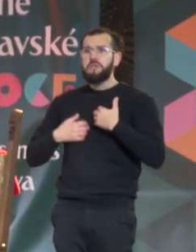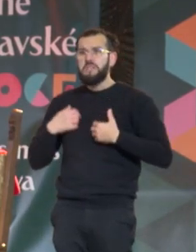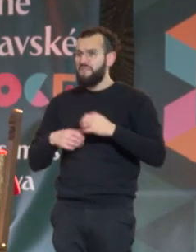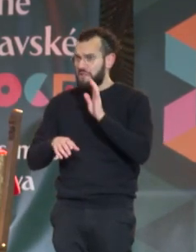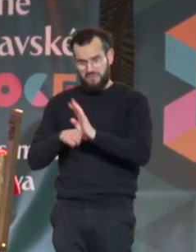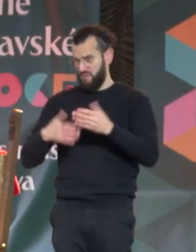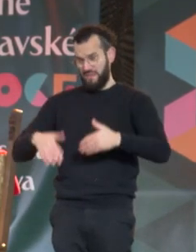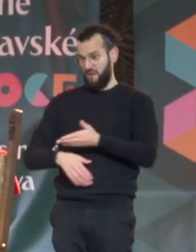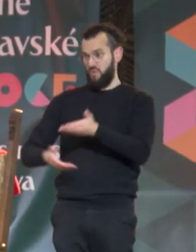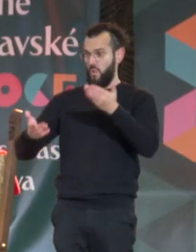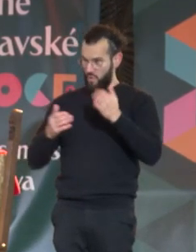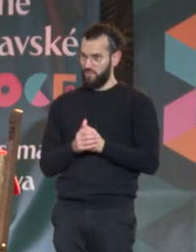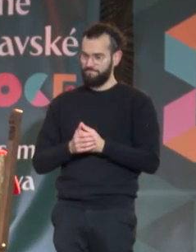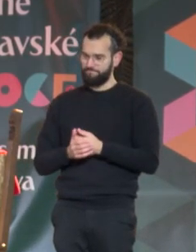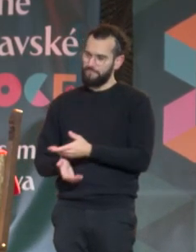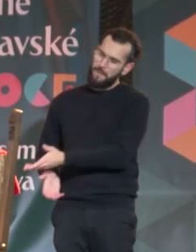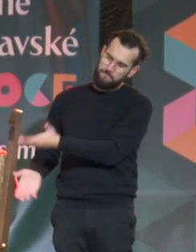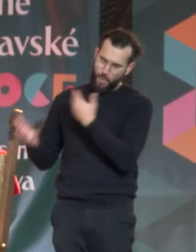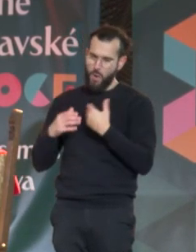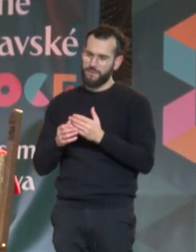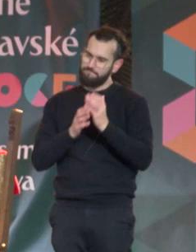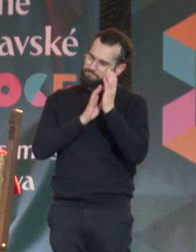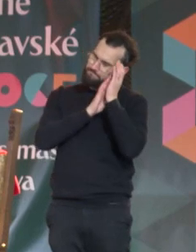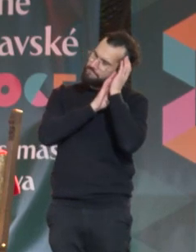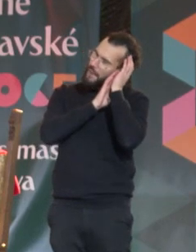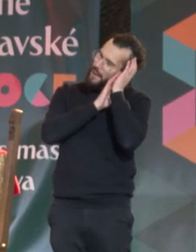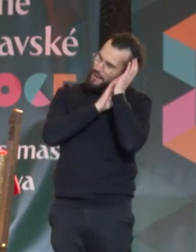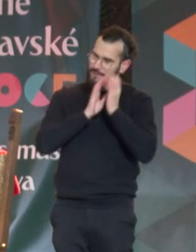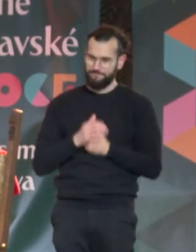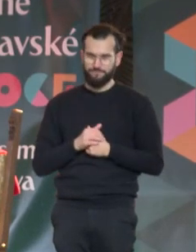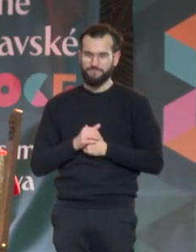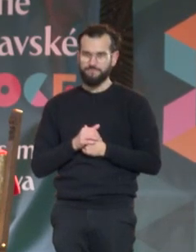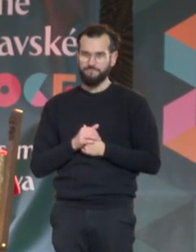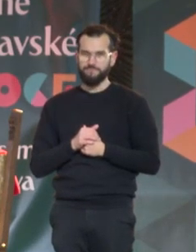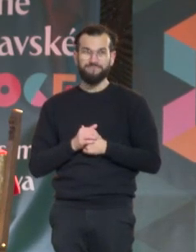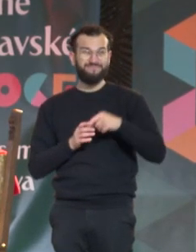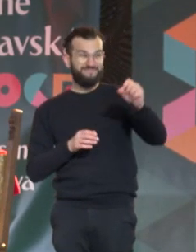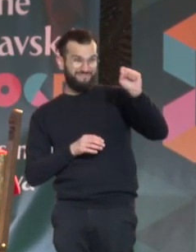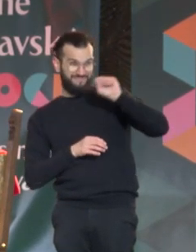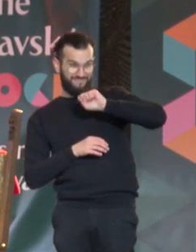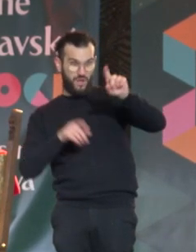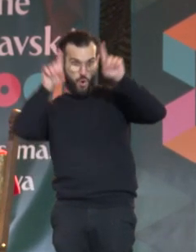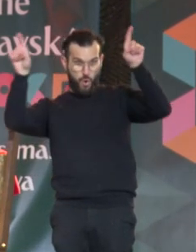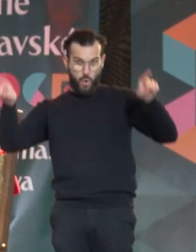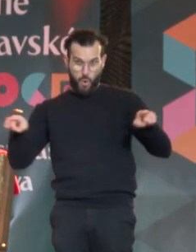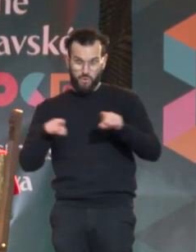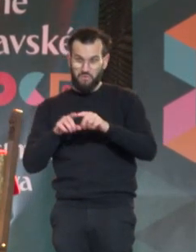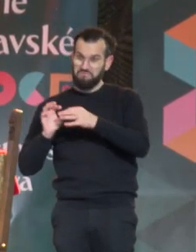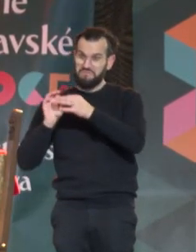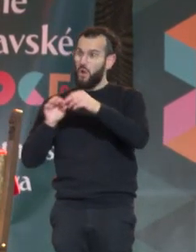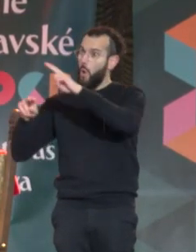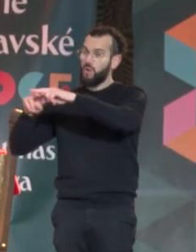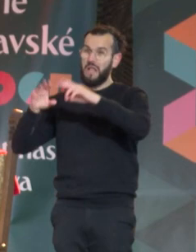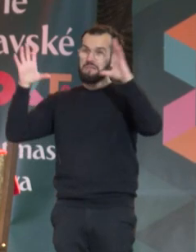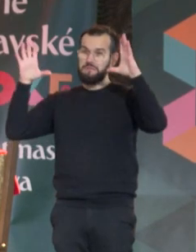nenahneval. Tak poď, ideme spať. Moje okno svieti vo dvore zase ako posledné.